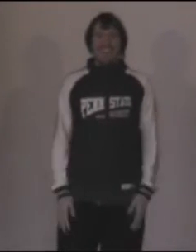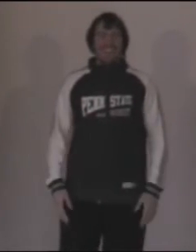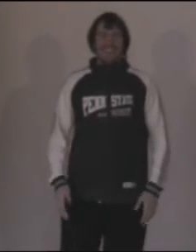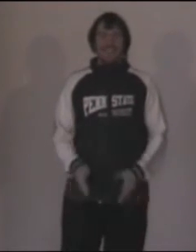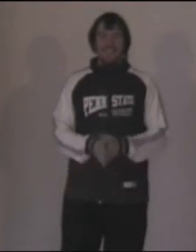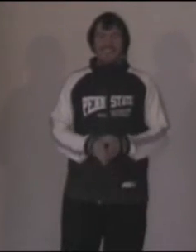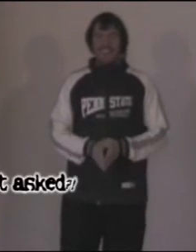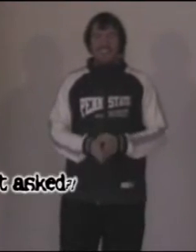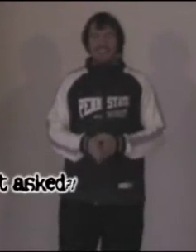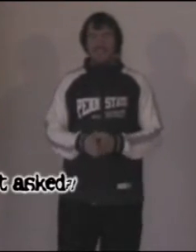Ho solo chiesto.